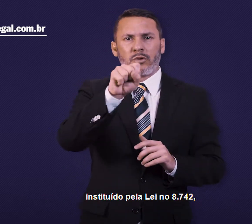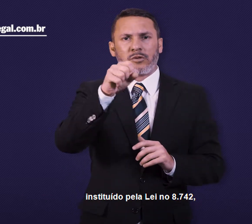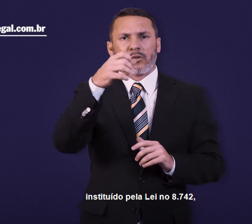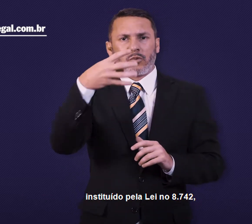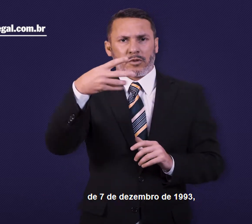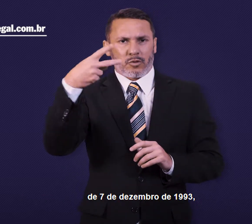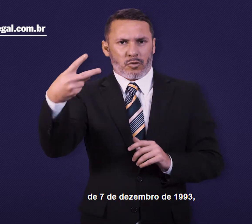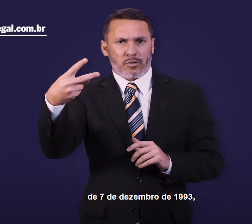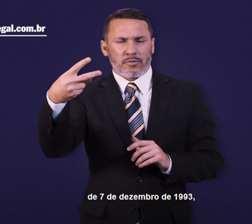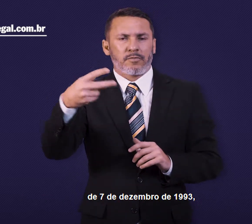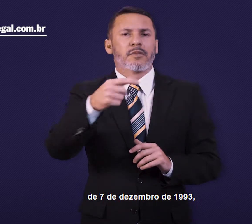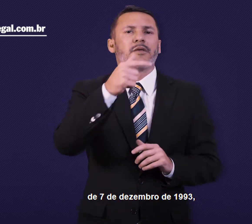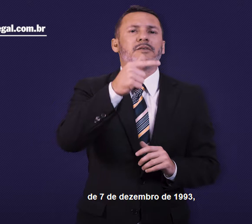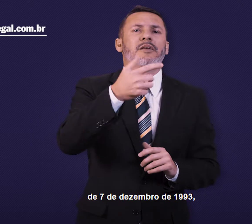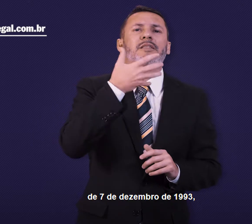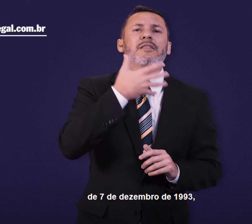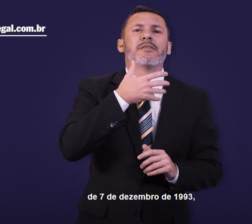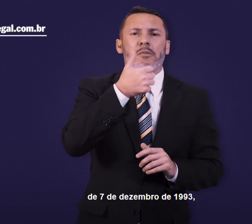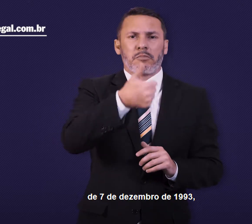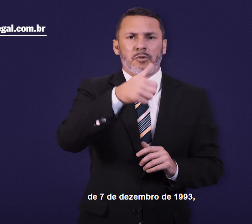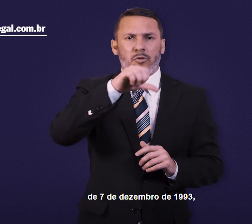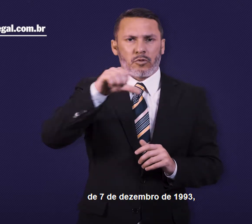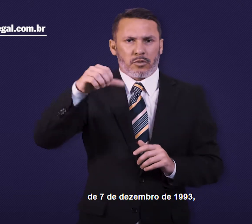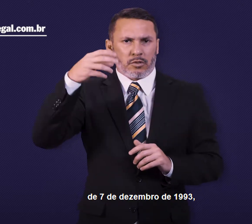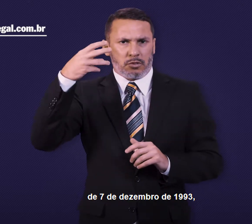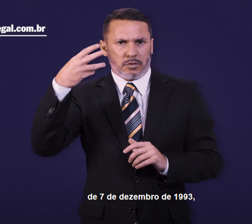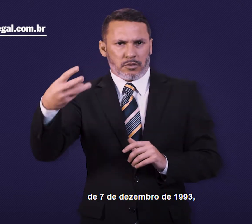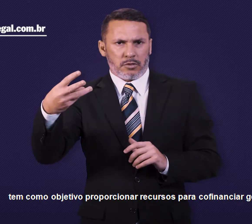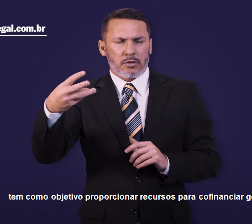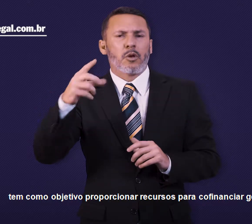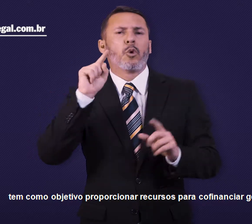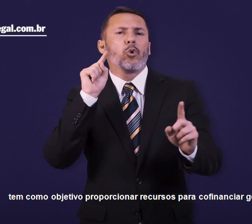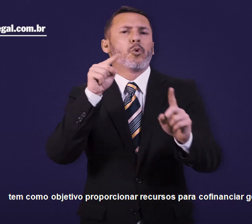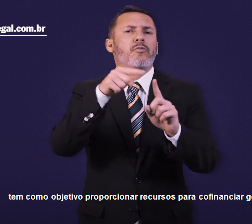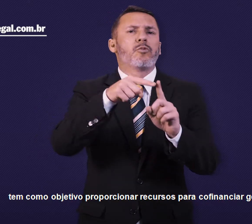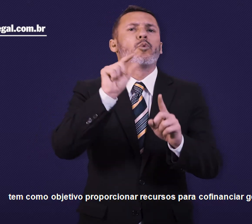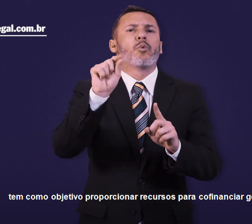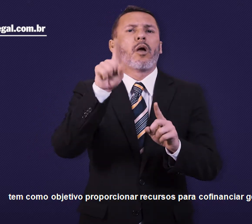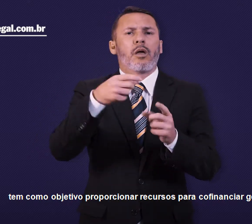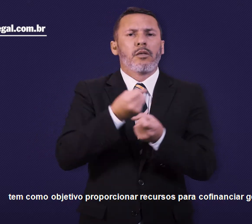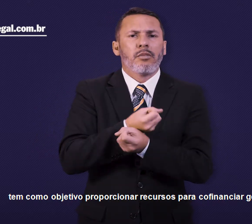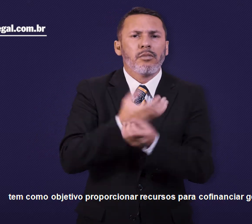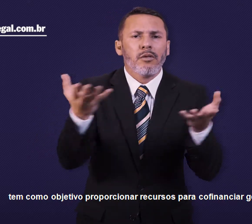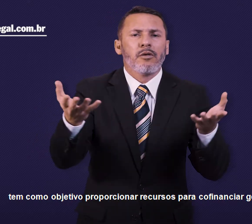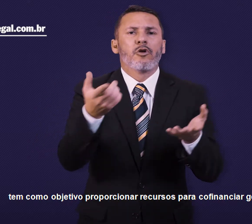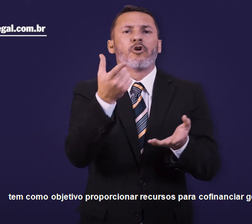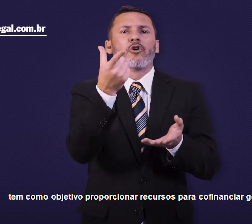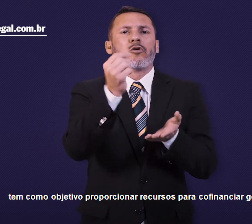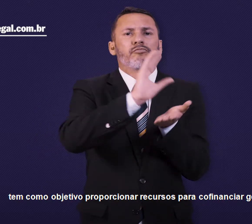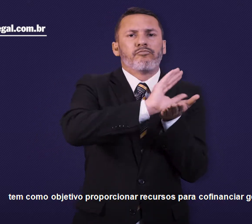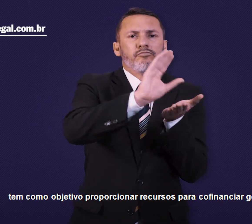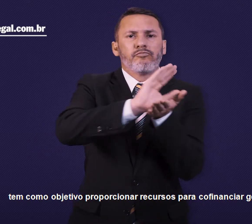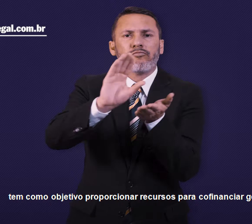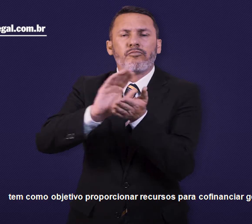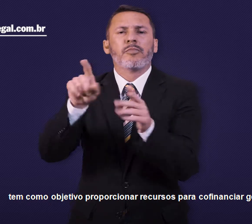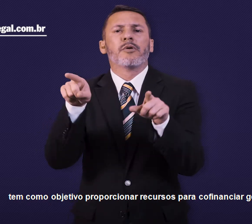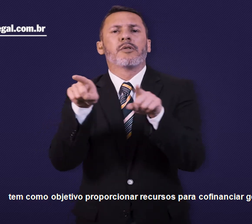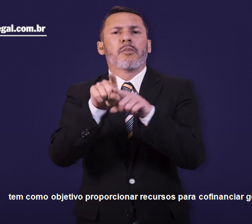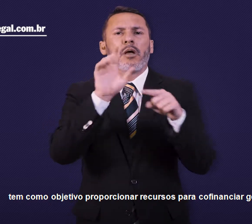8.742, de 7 de dezembro de 1993, tem como objetivo proporcionar recursos para cofinanciar